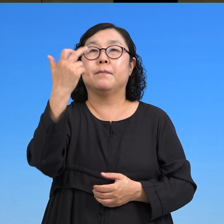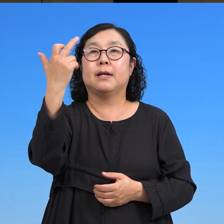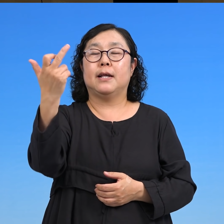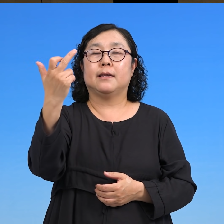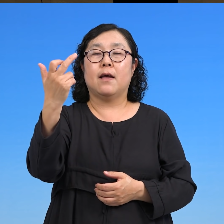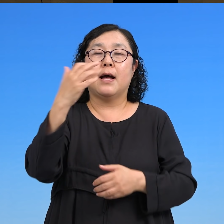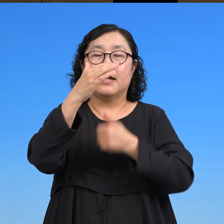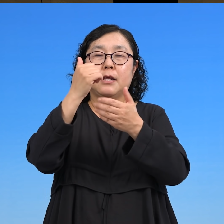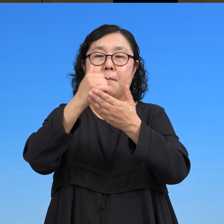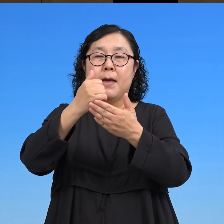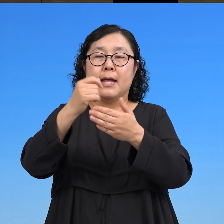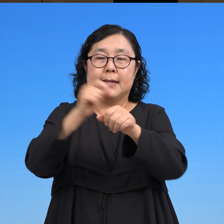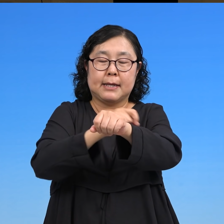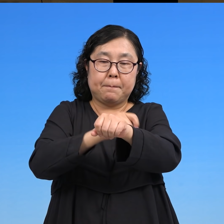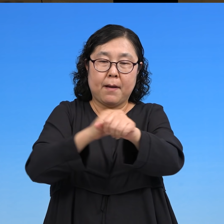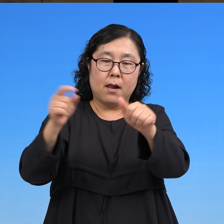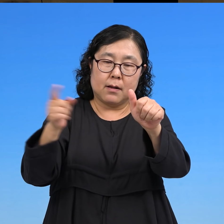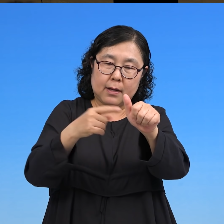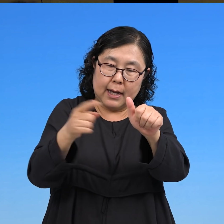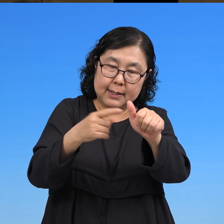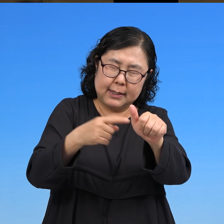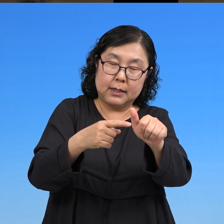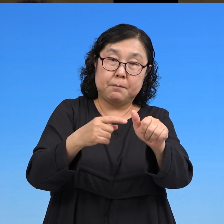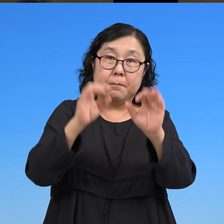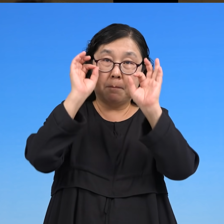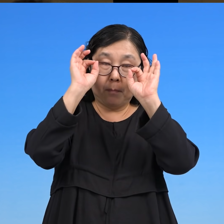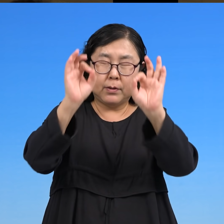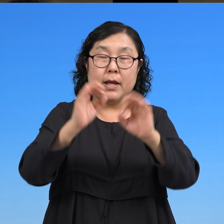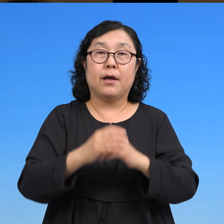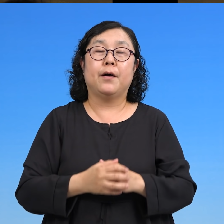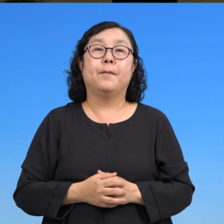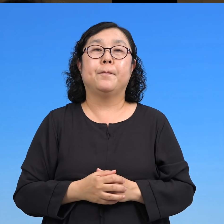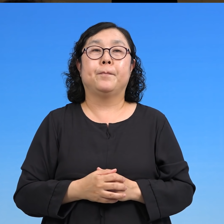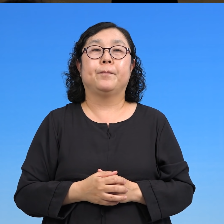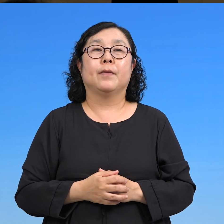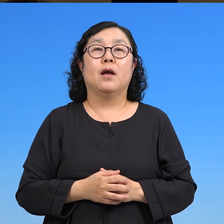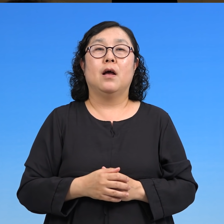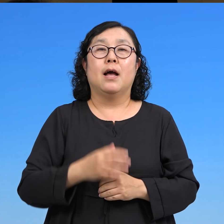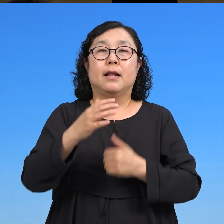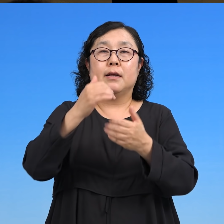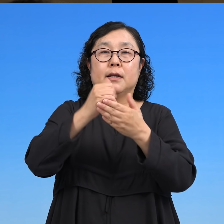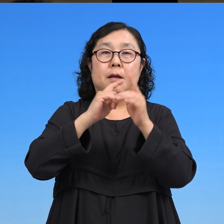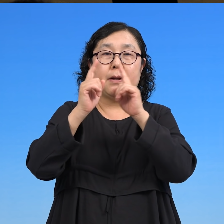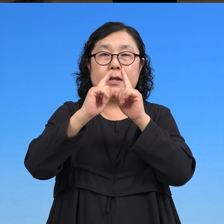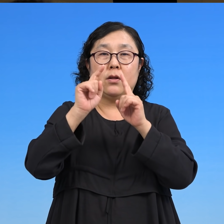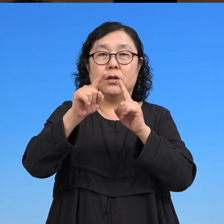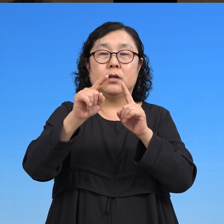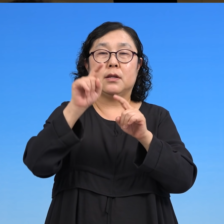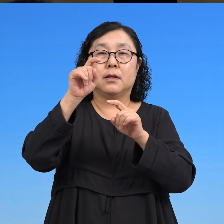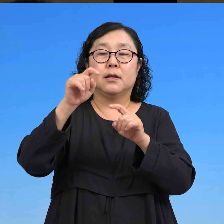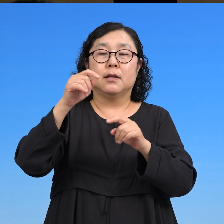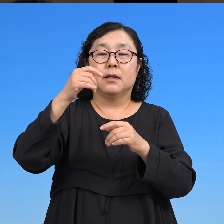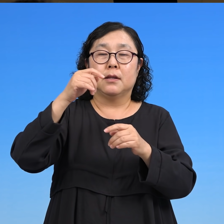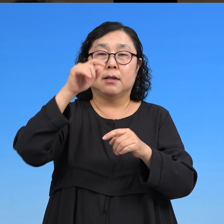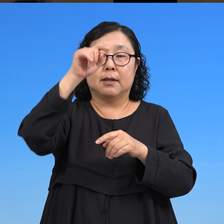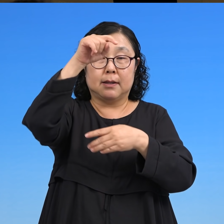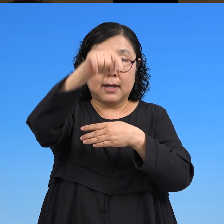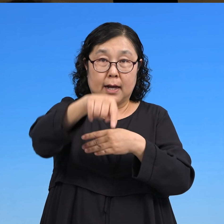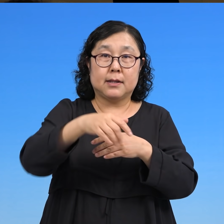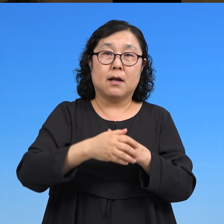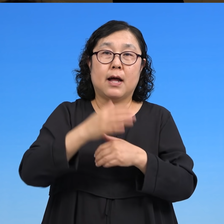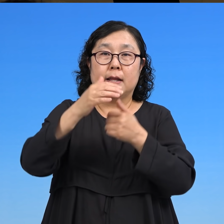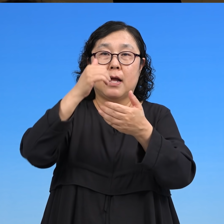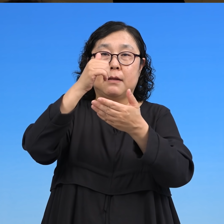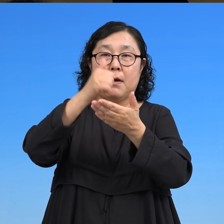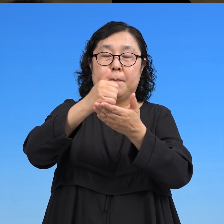하나님의 특별 과외를 한번 보십시오. 자, 오늘 본문 열왕기상 19장 11절 12절입니다. 여호와께서 이르시되 너는